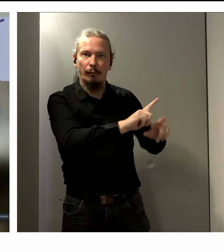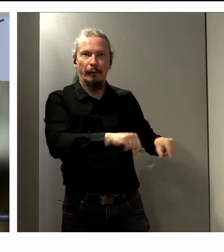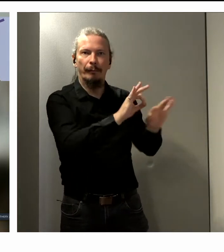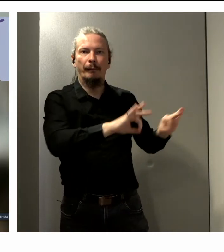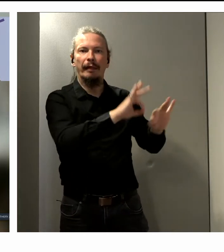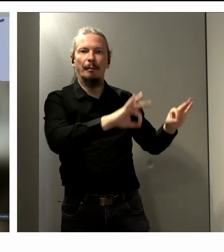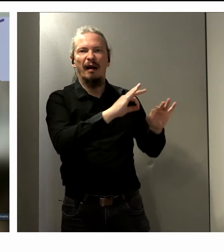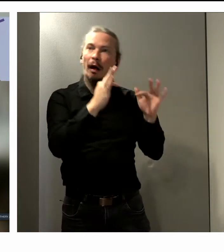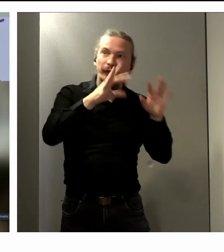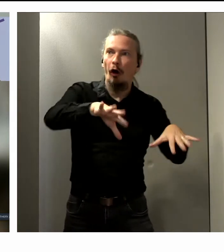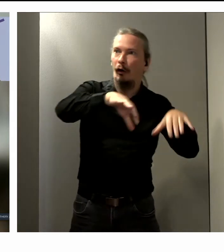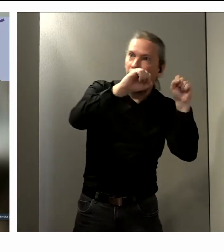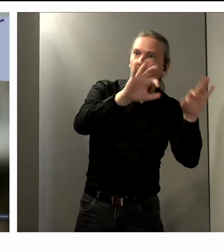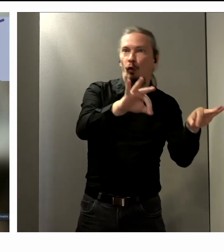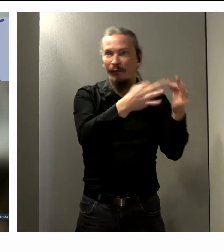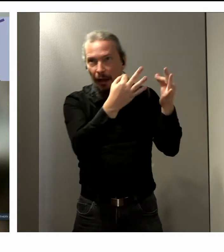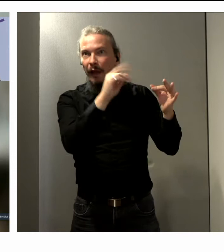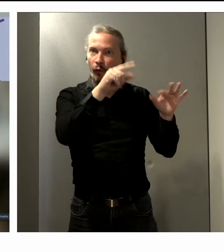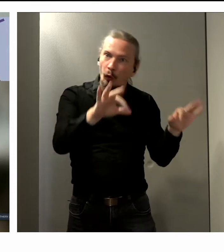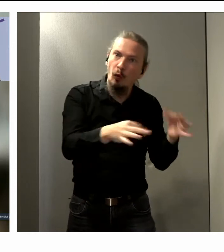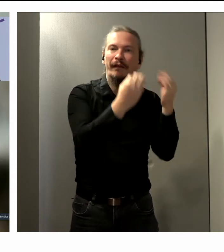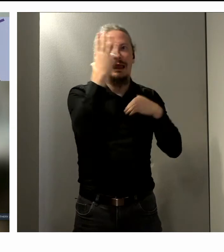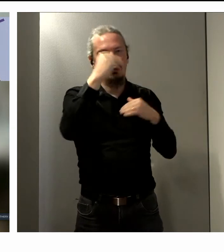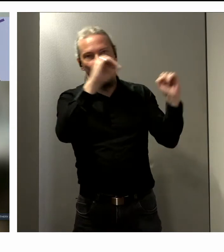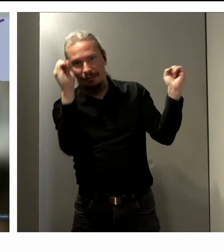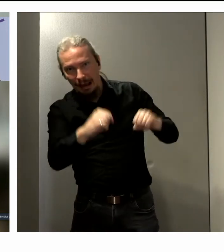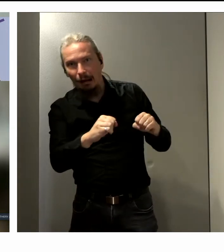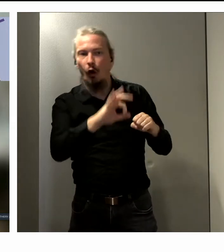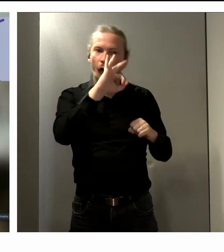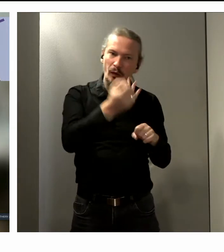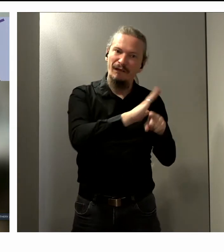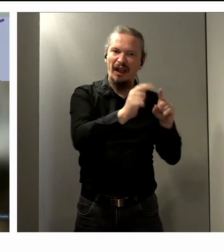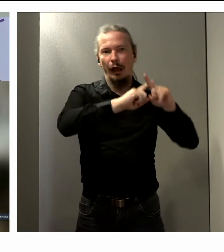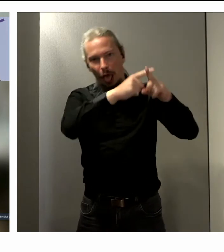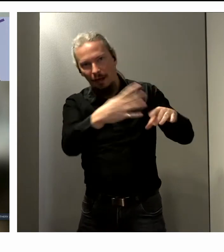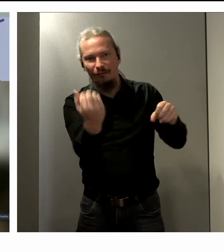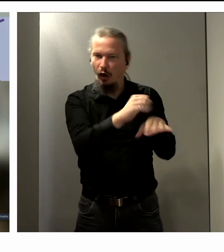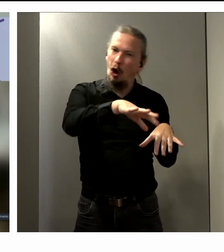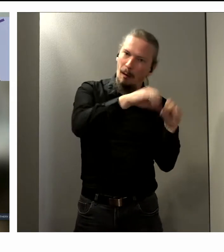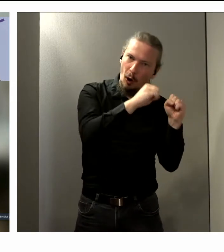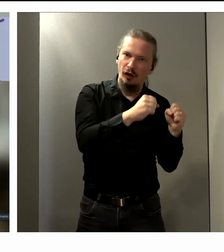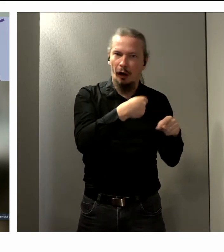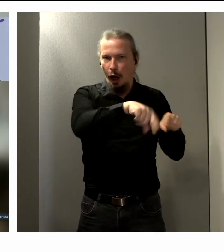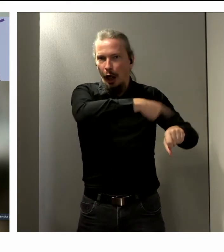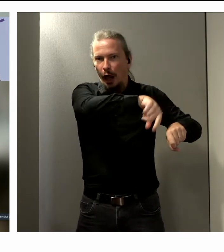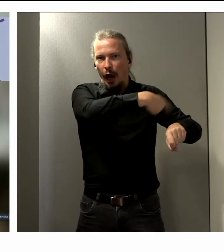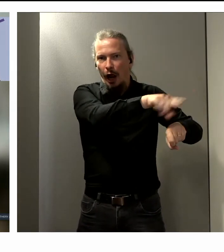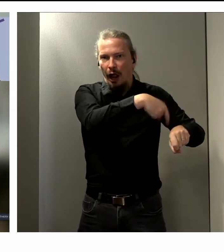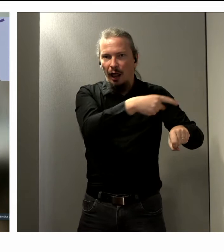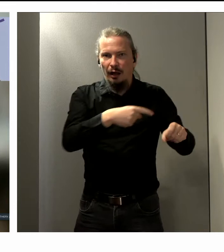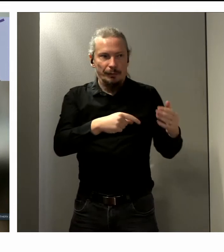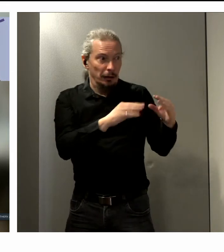de recrutement par l'émission de handicap. Il faut trouver un étudiant qui soit d'accord pour faire ça, il faut l'embaucher, et ça demande du